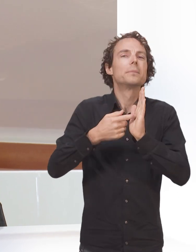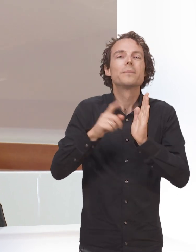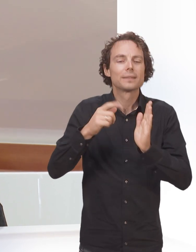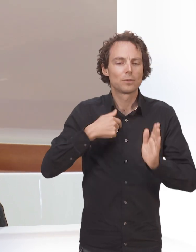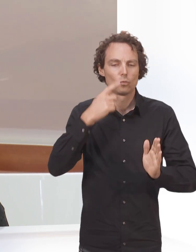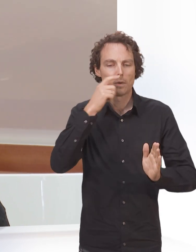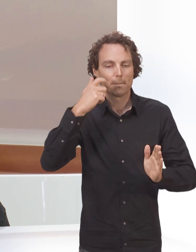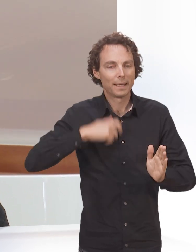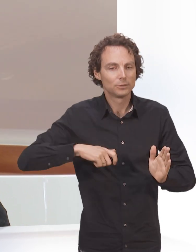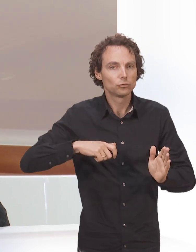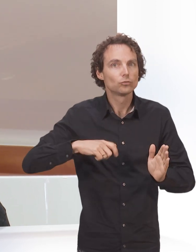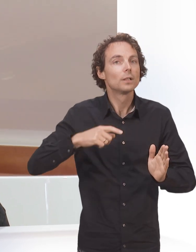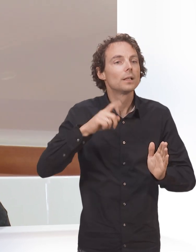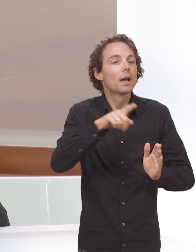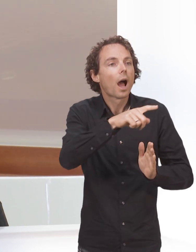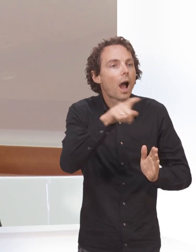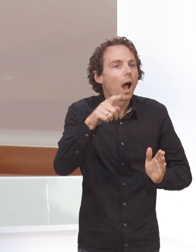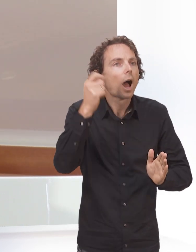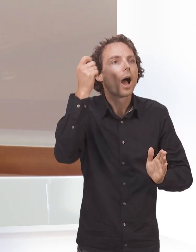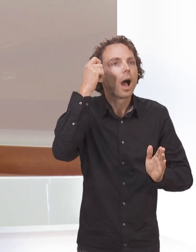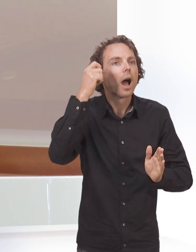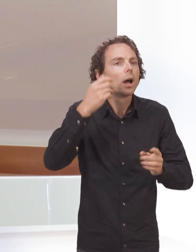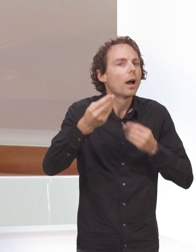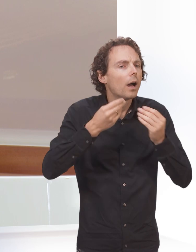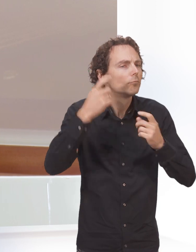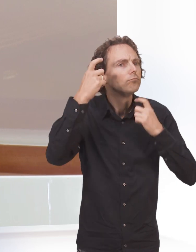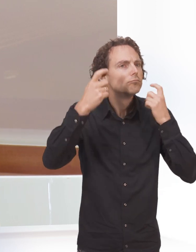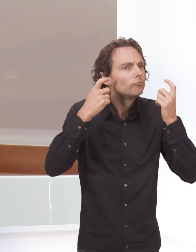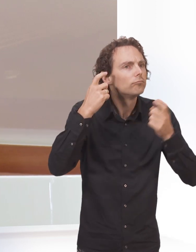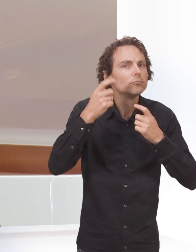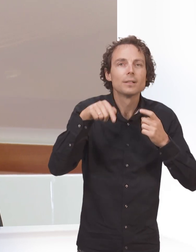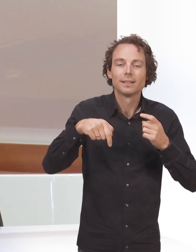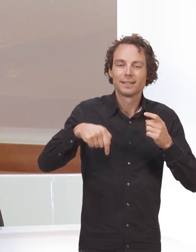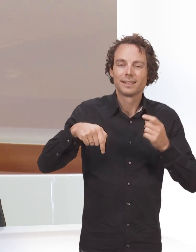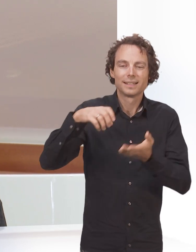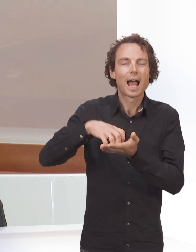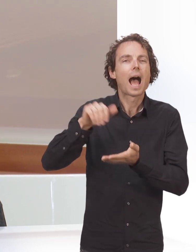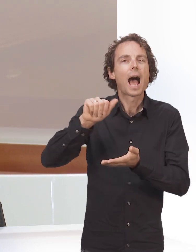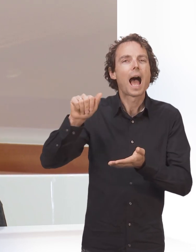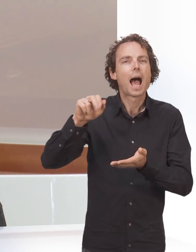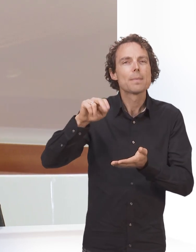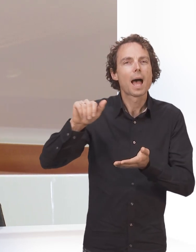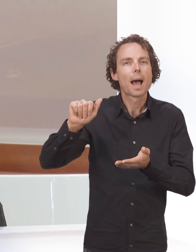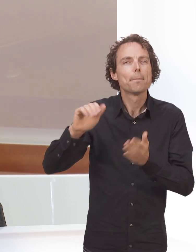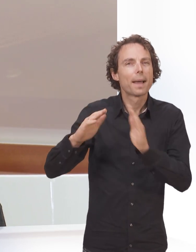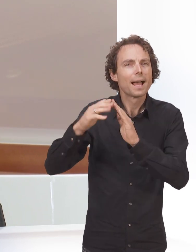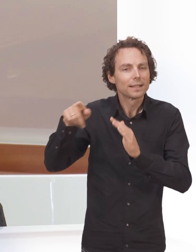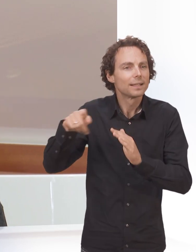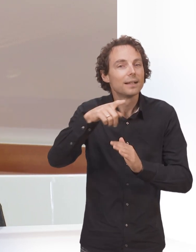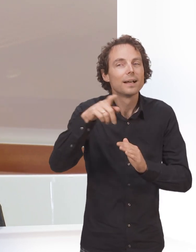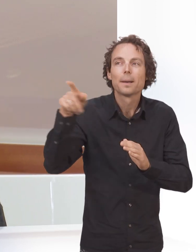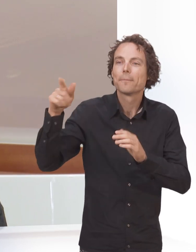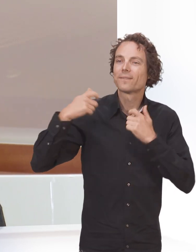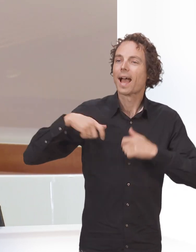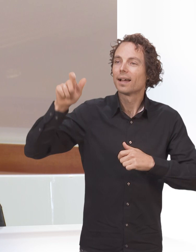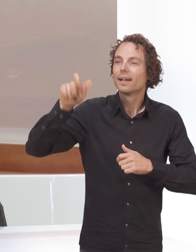Und dann sind die Menschen ja im Gespräch oder... Und in Annaberg, da hat die Frau, die hat es danach verstanden und